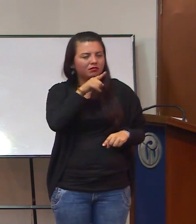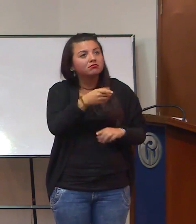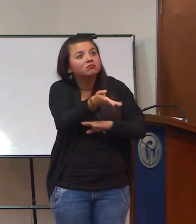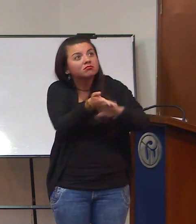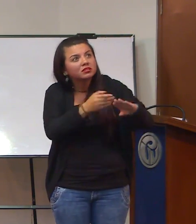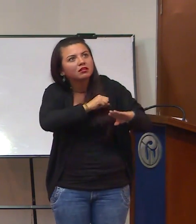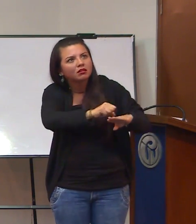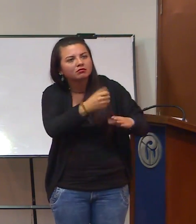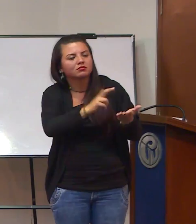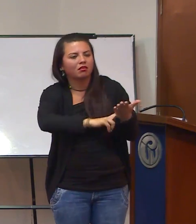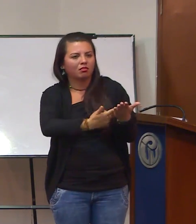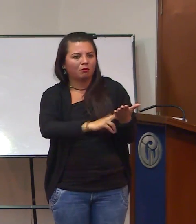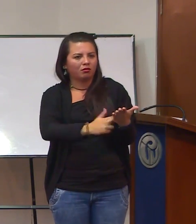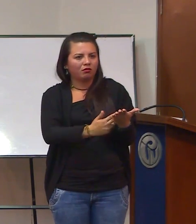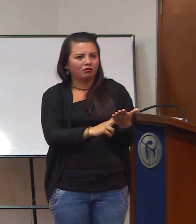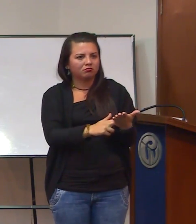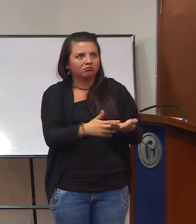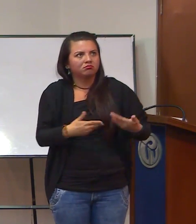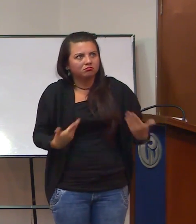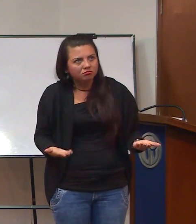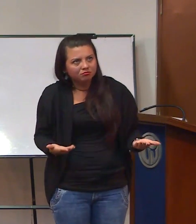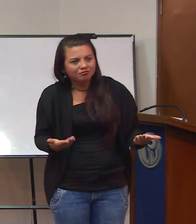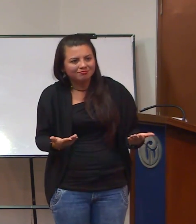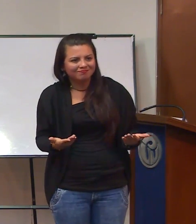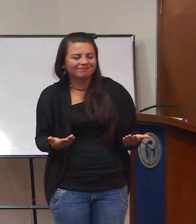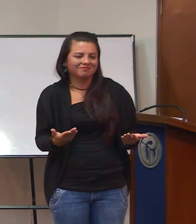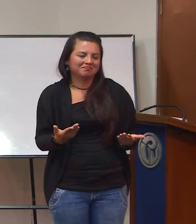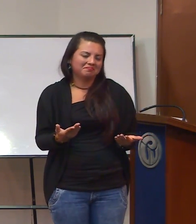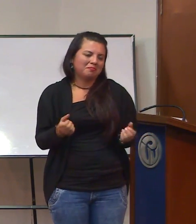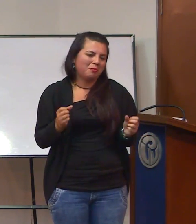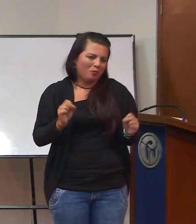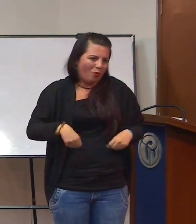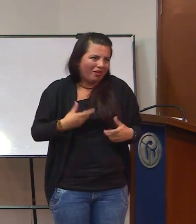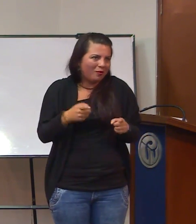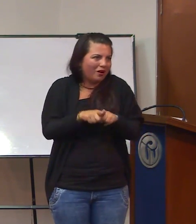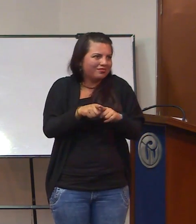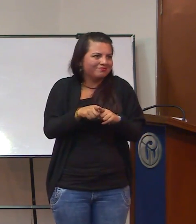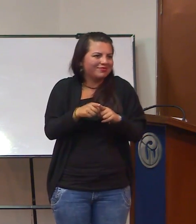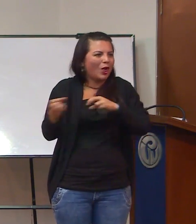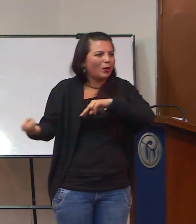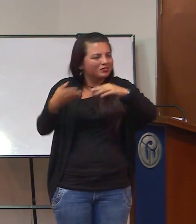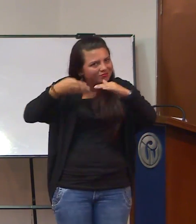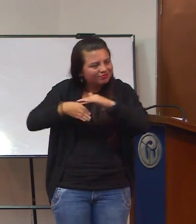derecho al intérprete pues para poder tener acceso a la educación.